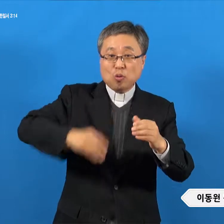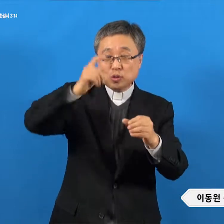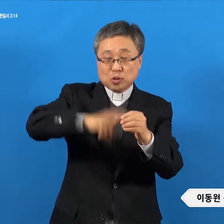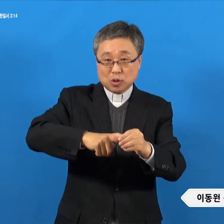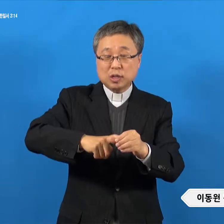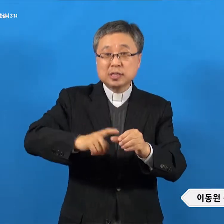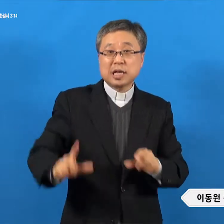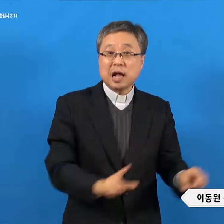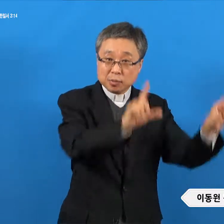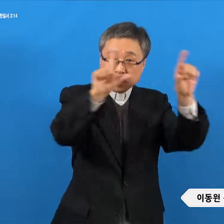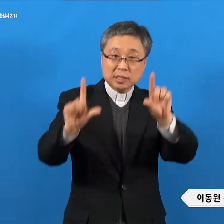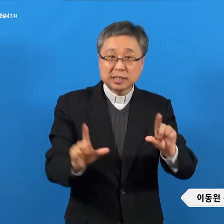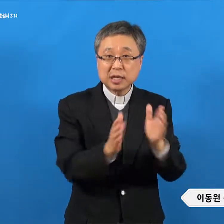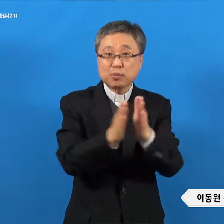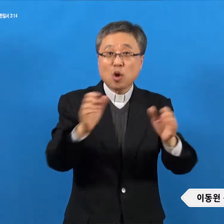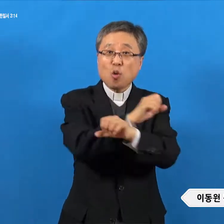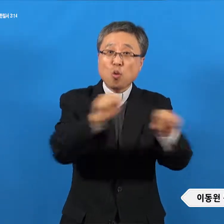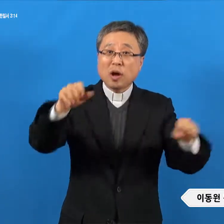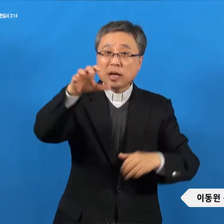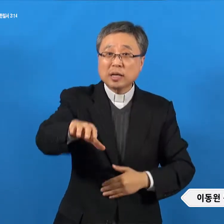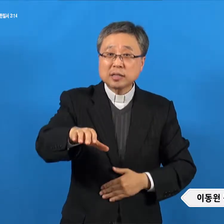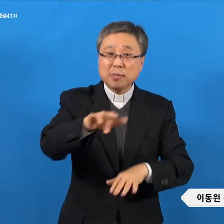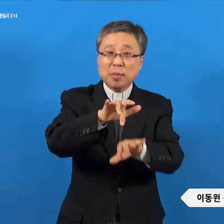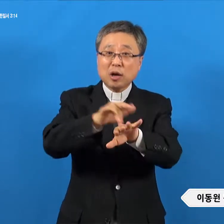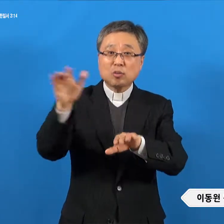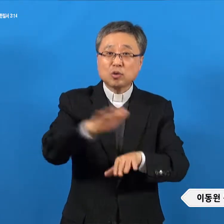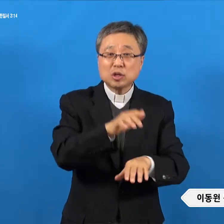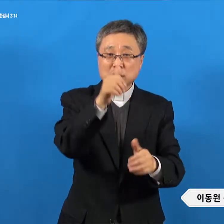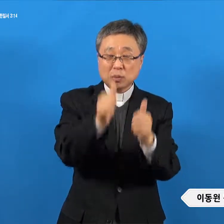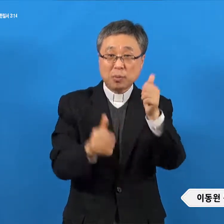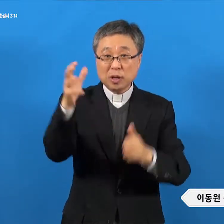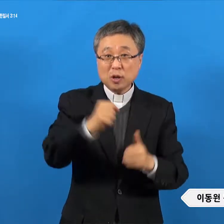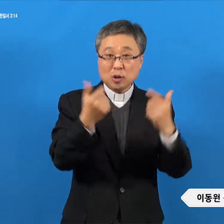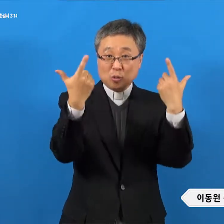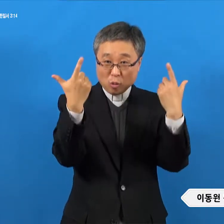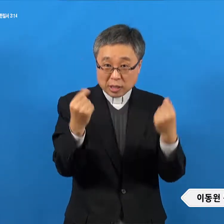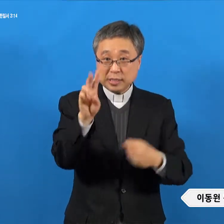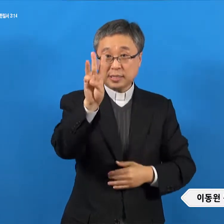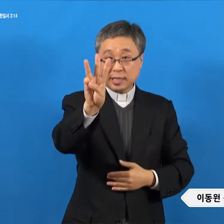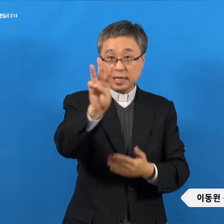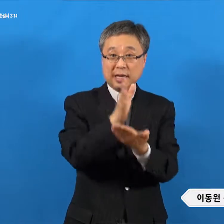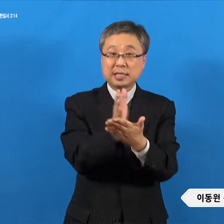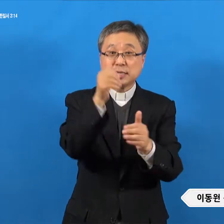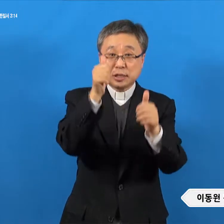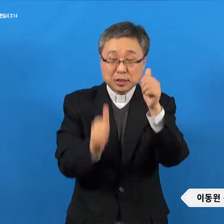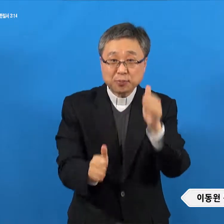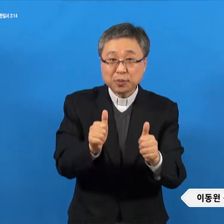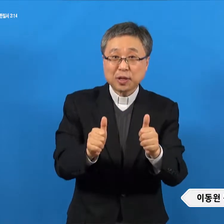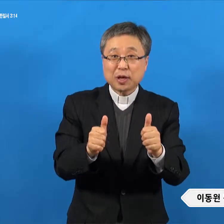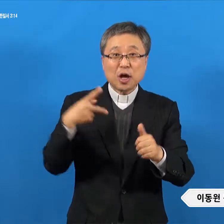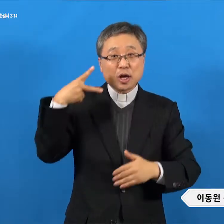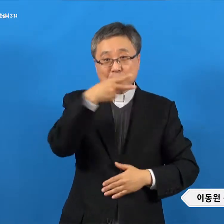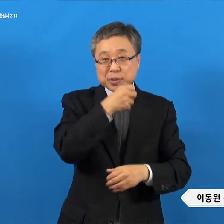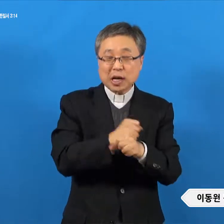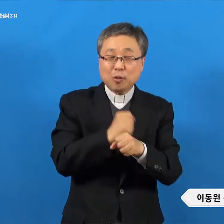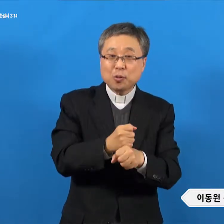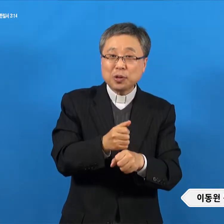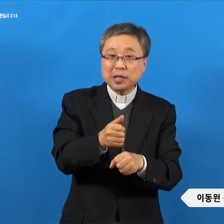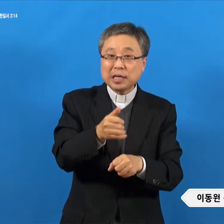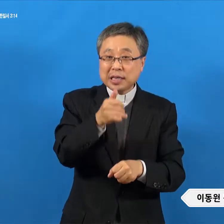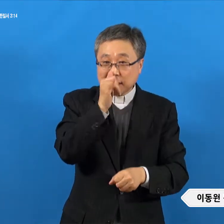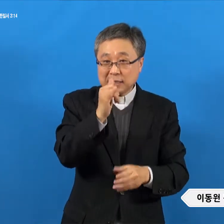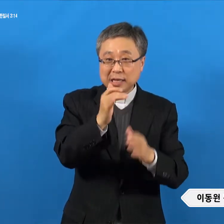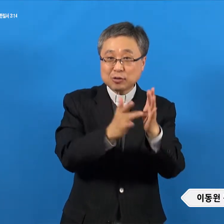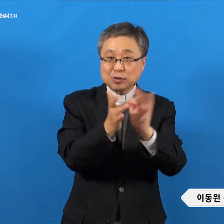시작하면서 광야로 가서 사탄에게 시험을 받으십니다. 똑같이 세 가지 시험이에요. 자, 금식하고 있는 그분에게 와서